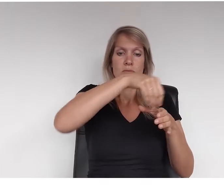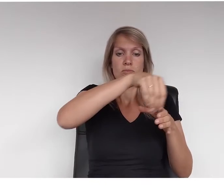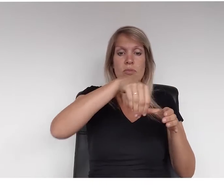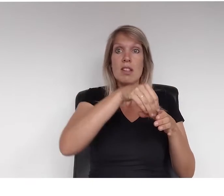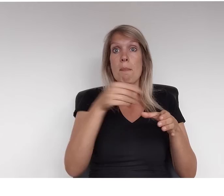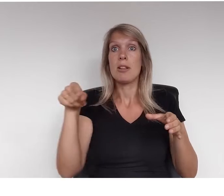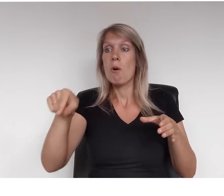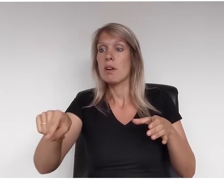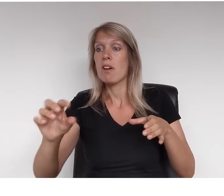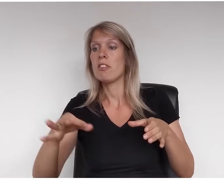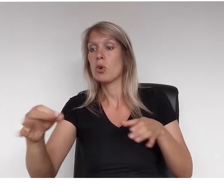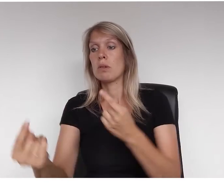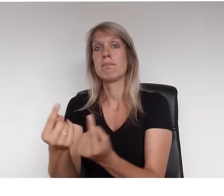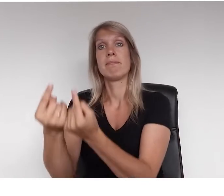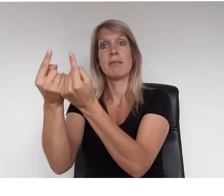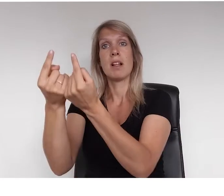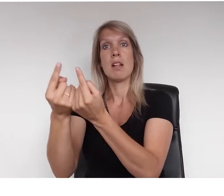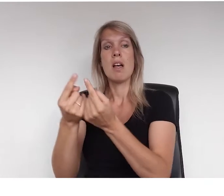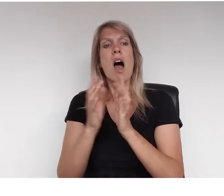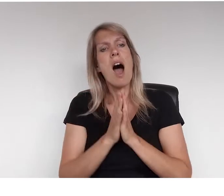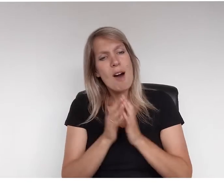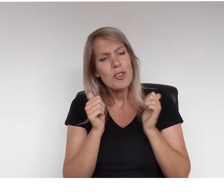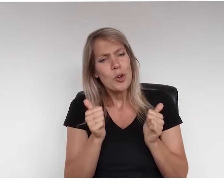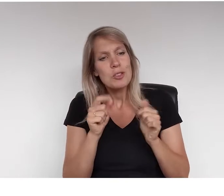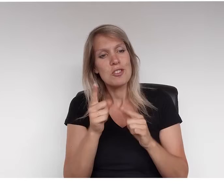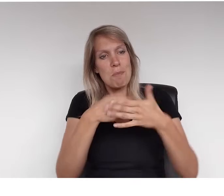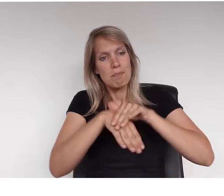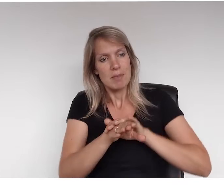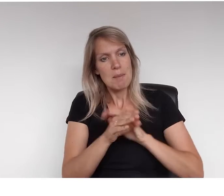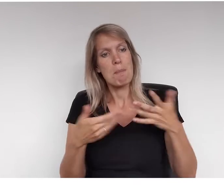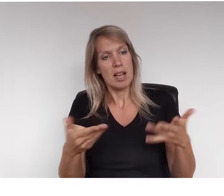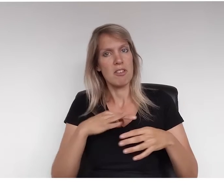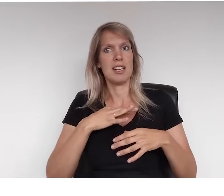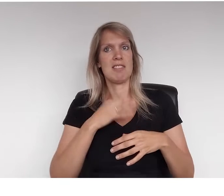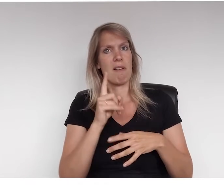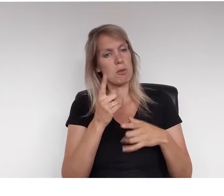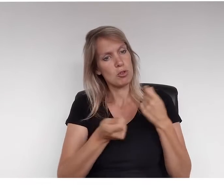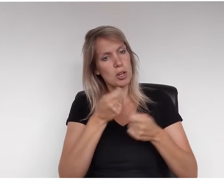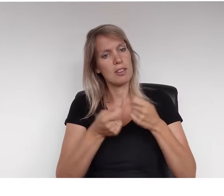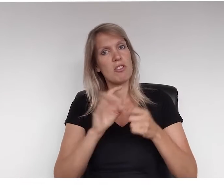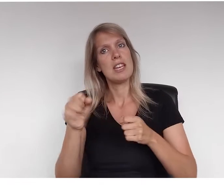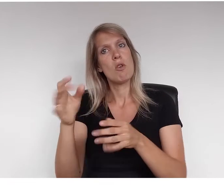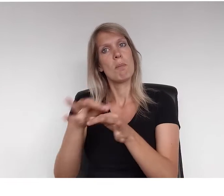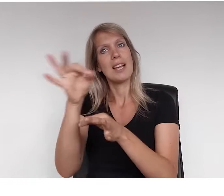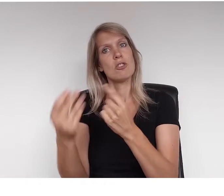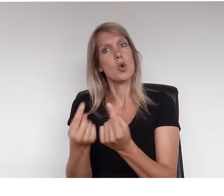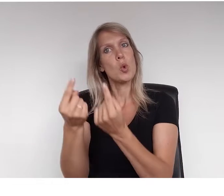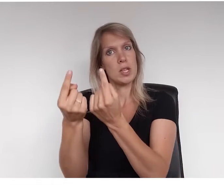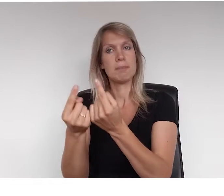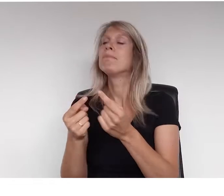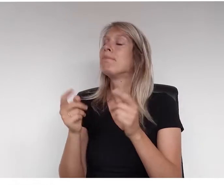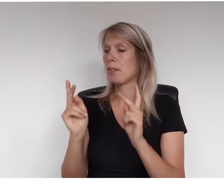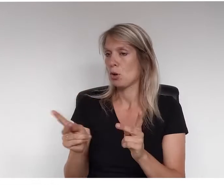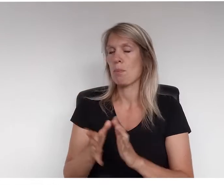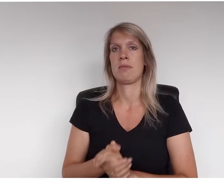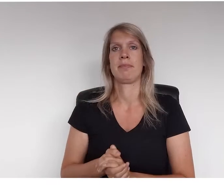terugkomen in de natuur. Oh, wat goed van jou. Dus je mag wel binnen ervan genieten. Ja, natuurlijk. Als we er maar ook voor zorgen dat er weer nieuwe plantjes komen. Daar moeten we goed voor zorgen. Oh, dat is ook zo, Olly. En net zoals